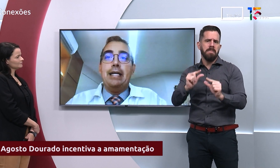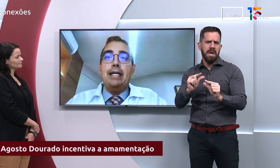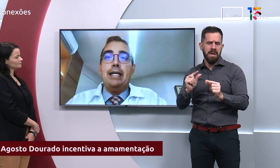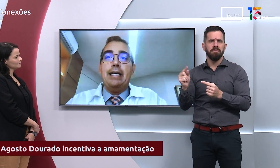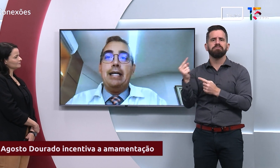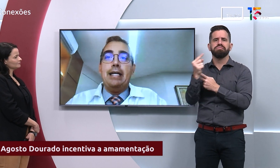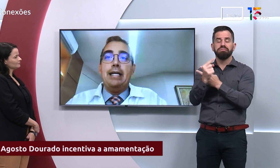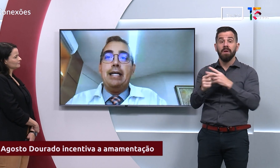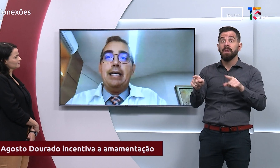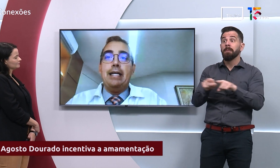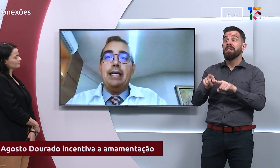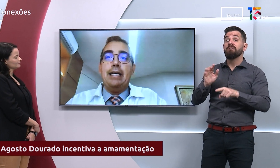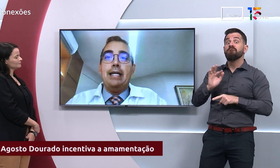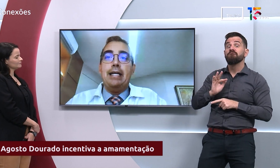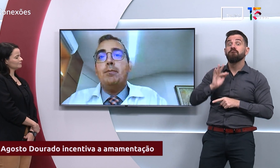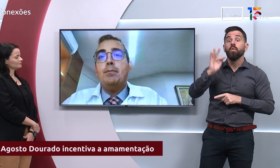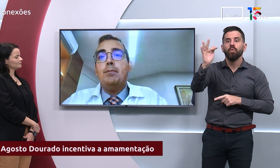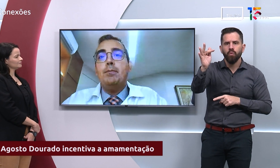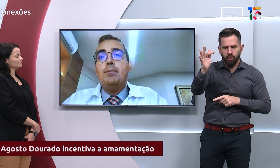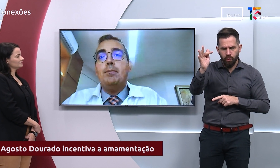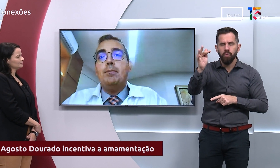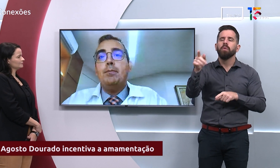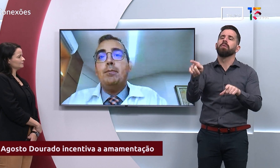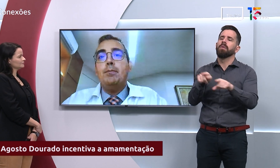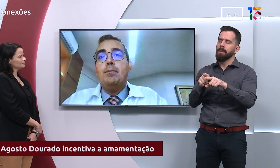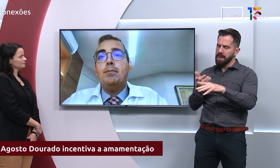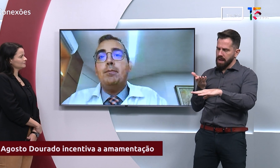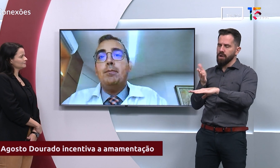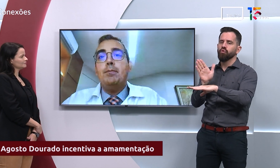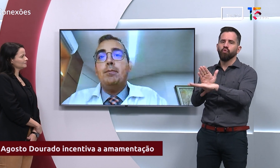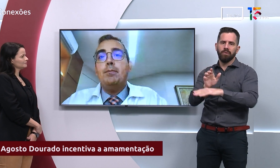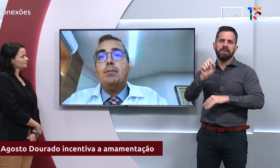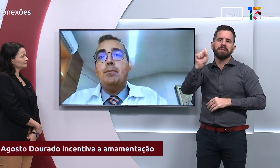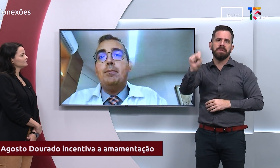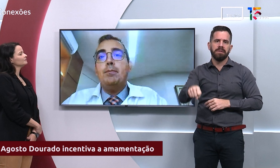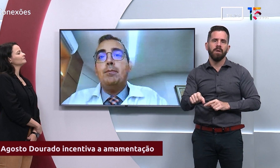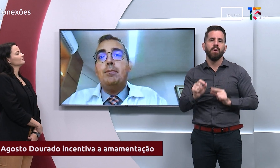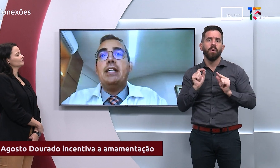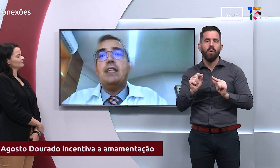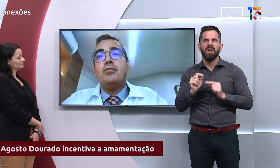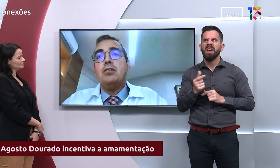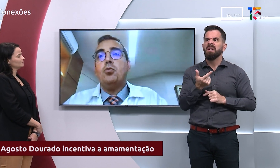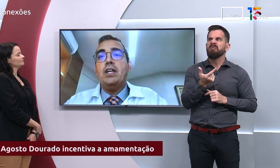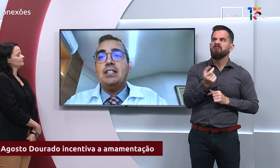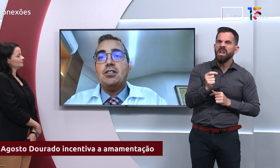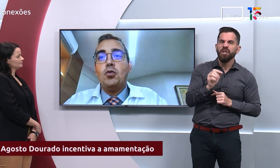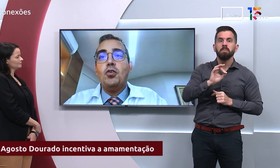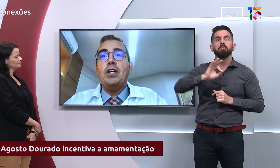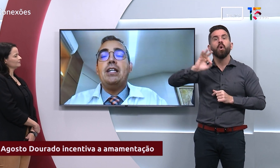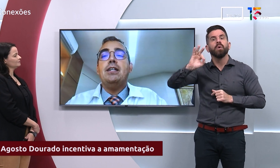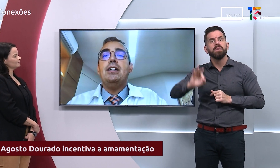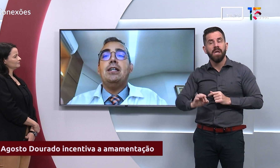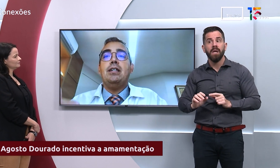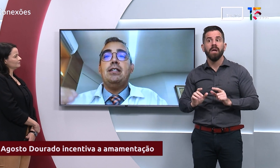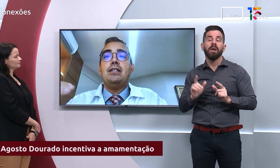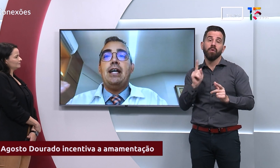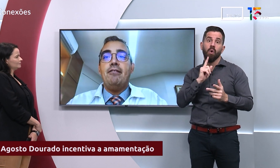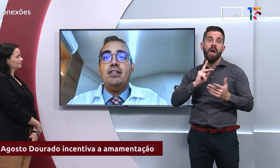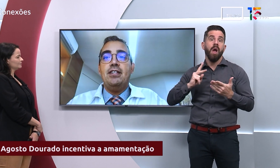E a longo prazo, a gente tem 20% de menos risco da mulher desenvolver